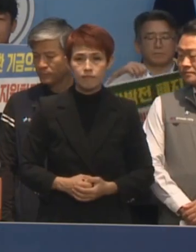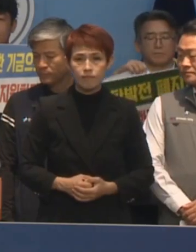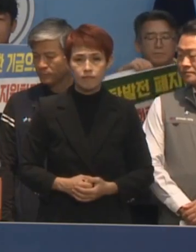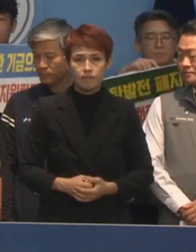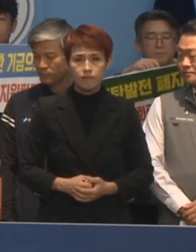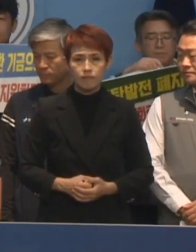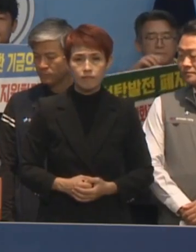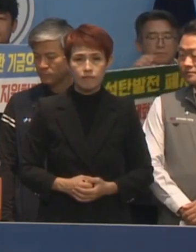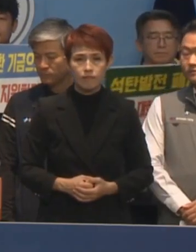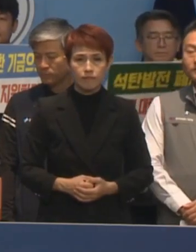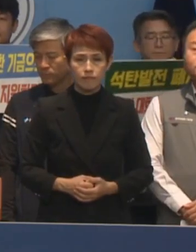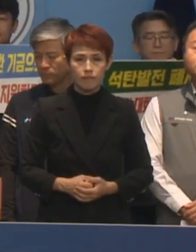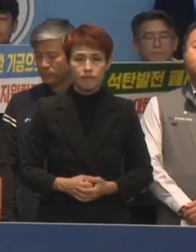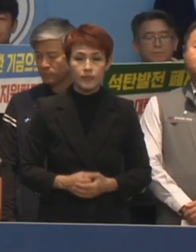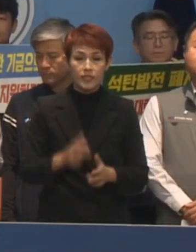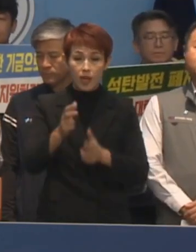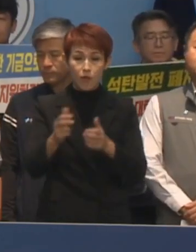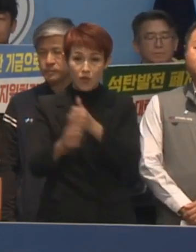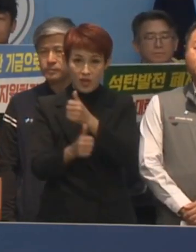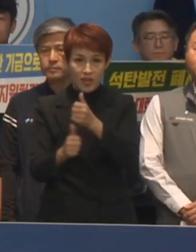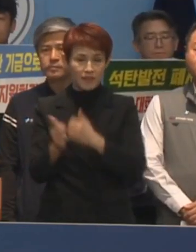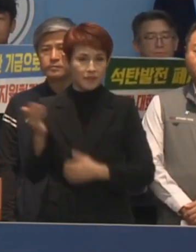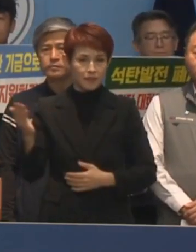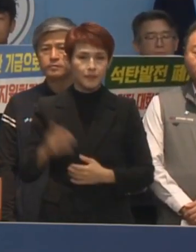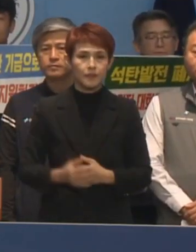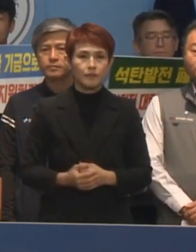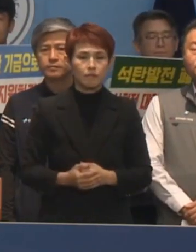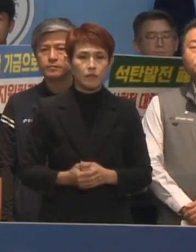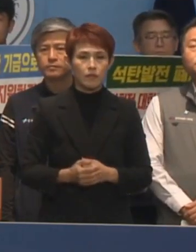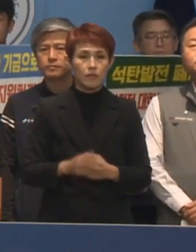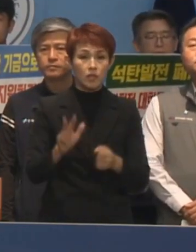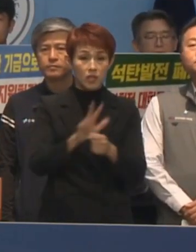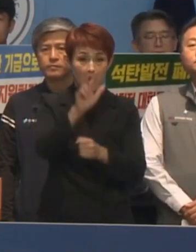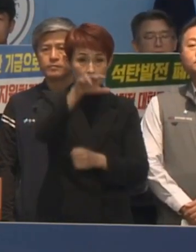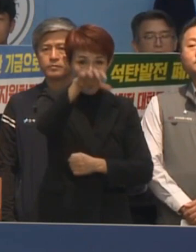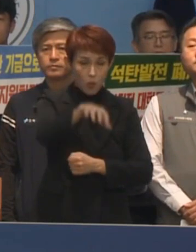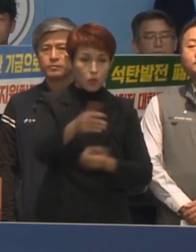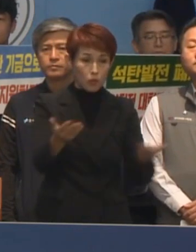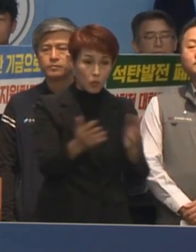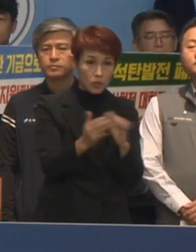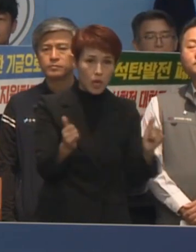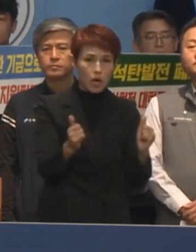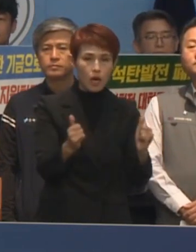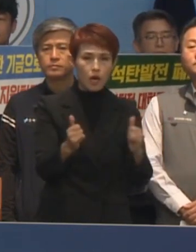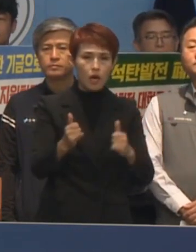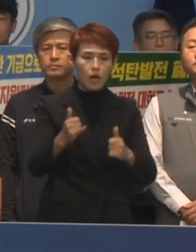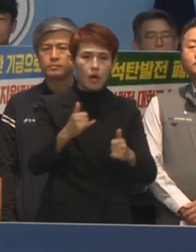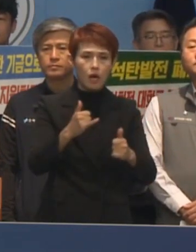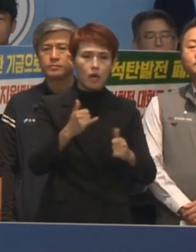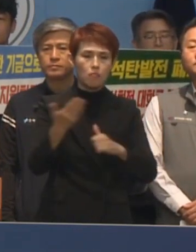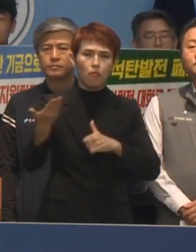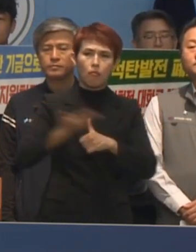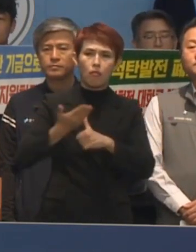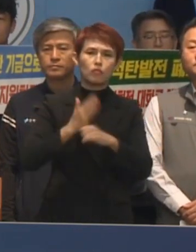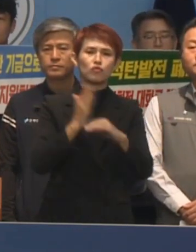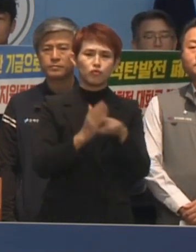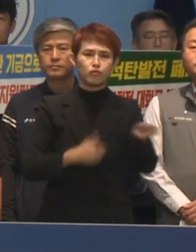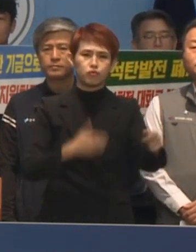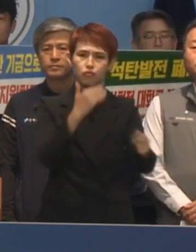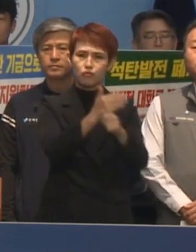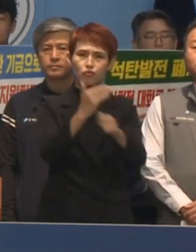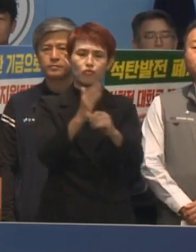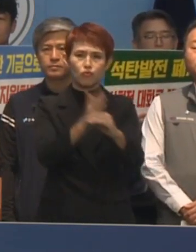산자의 호정식 의원입니다. 이미 석탄발전 노동자들은 일자리를 잃고 있습니다. 더 이상 늦출